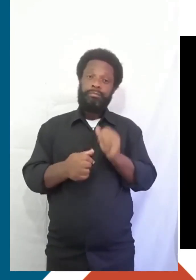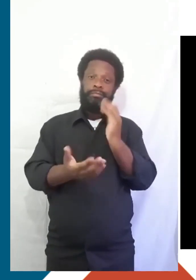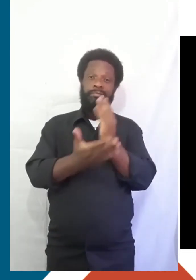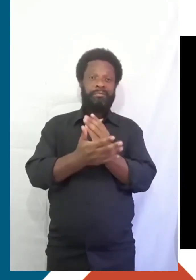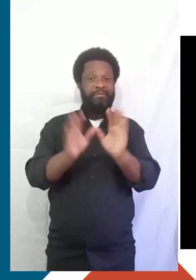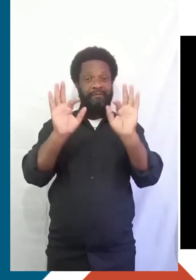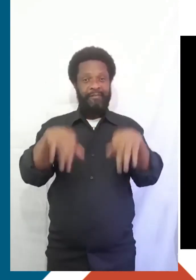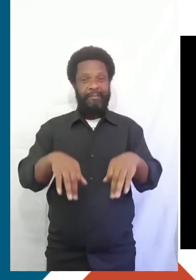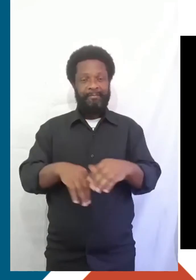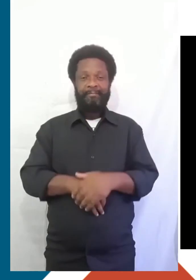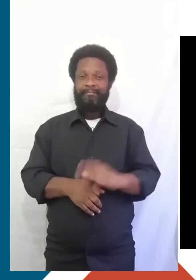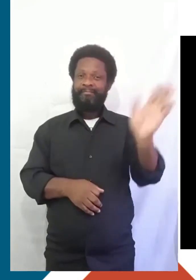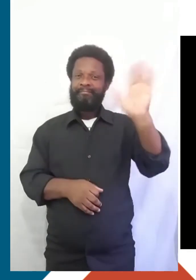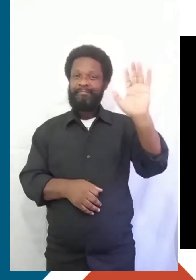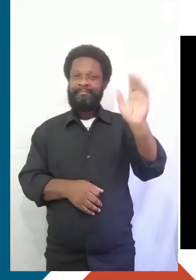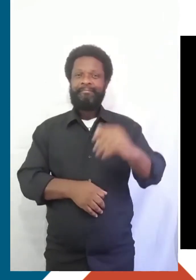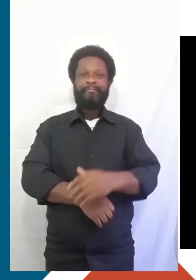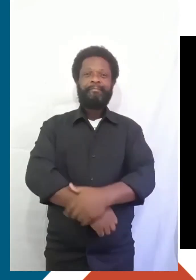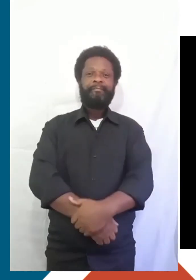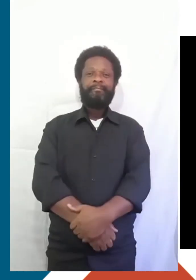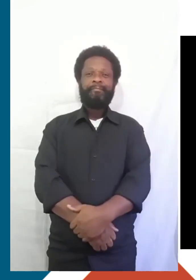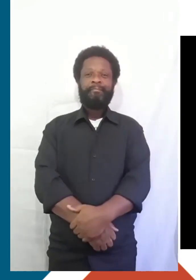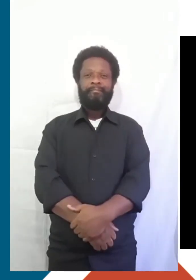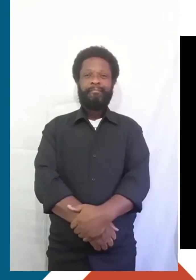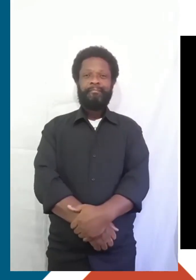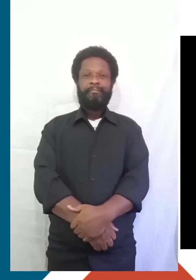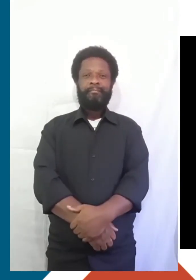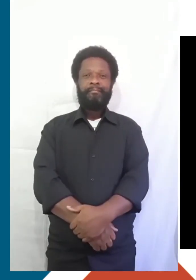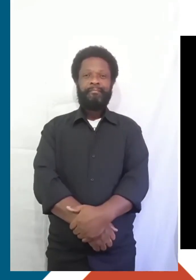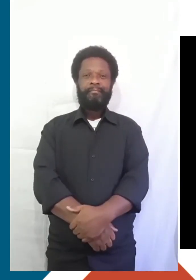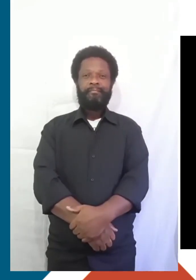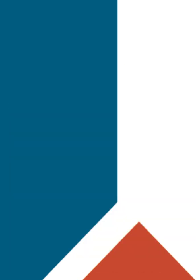E eu vou ficando por aqui. Até a próxima, gente. Valeu!